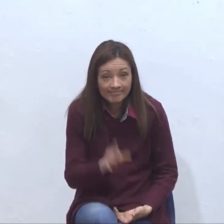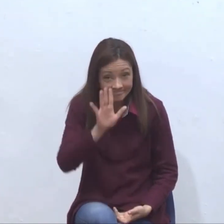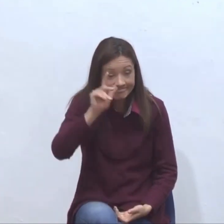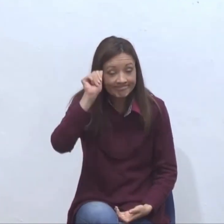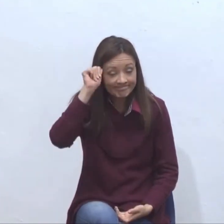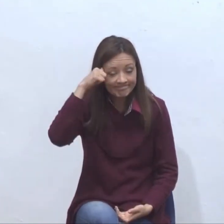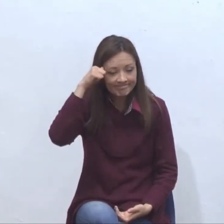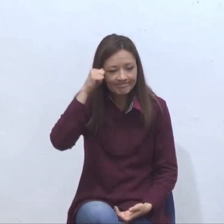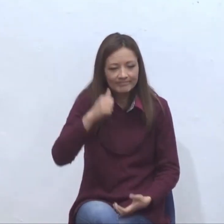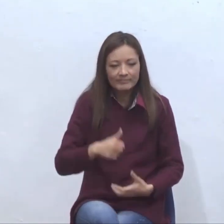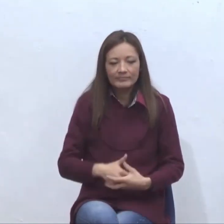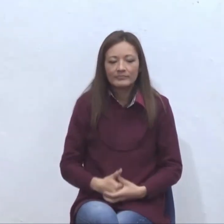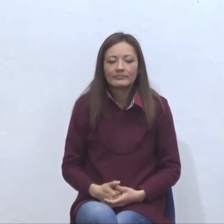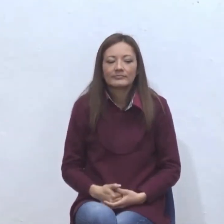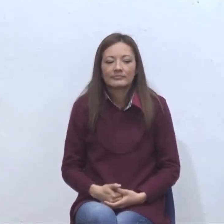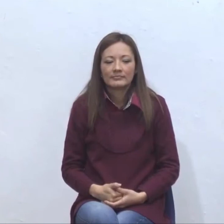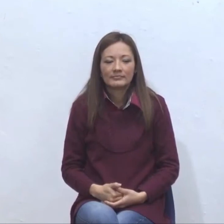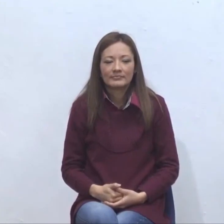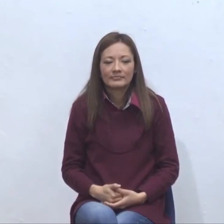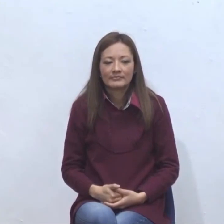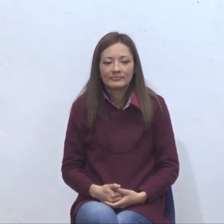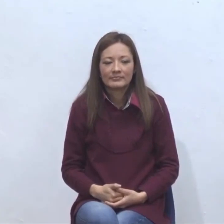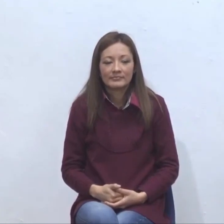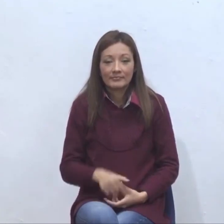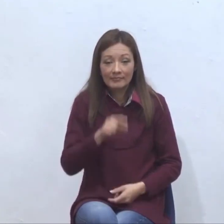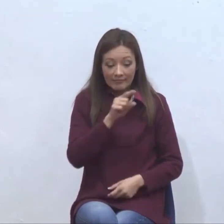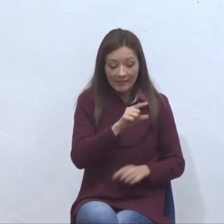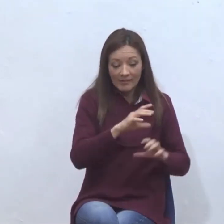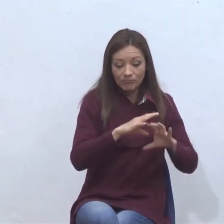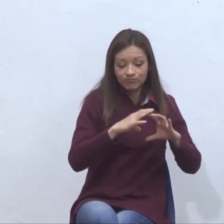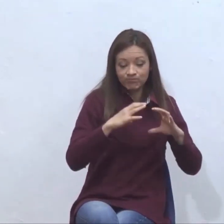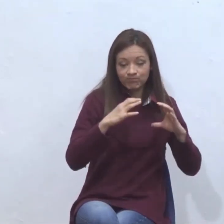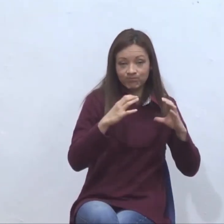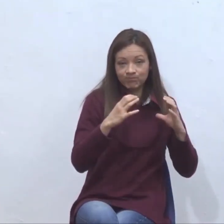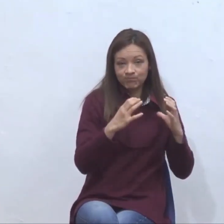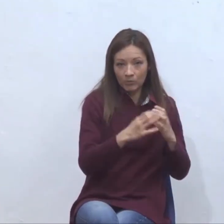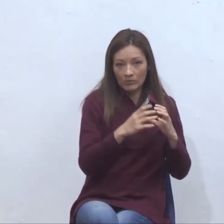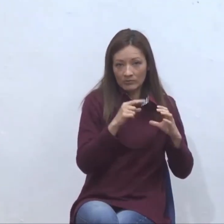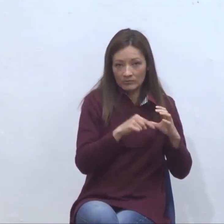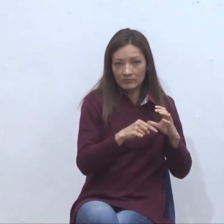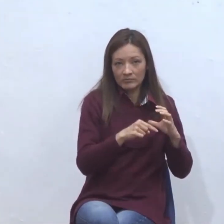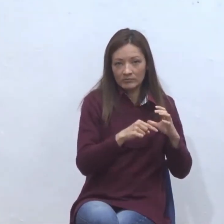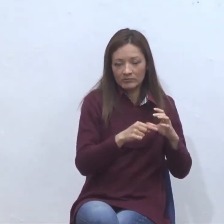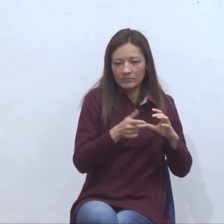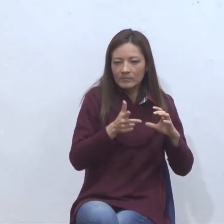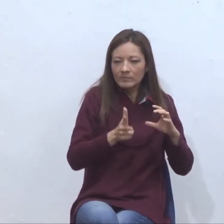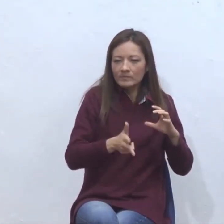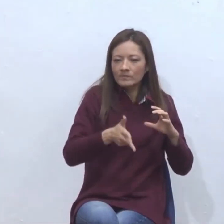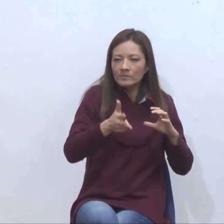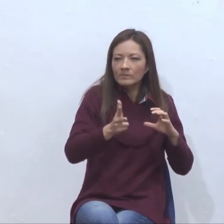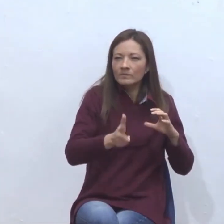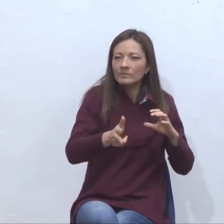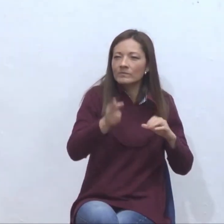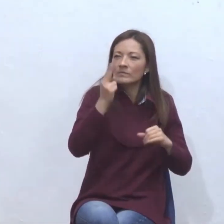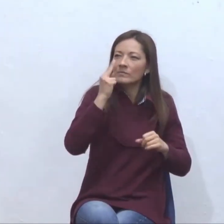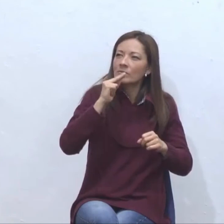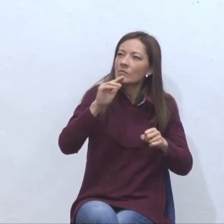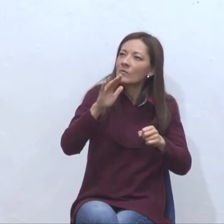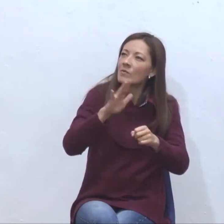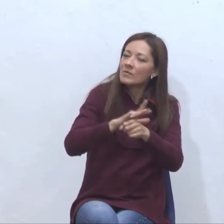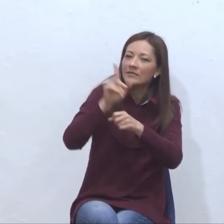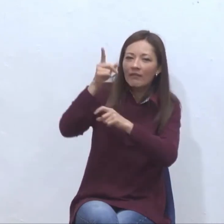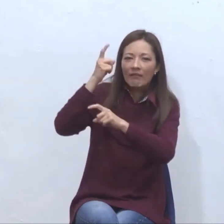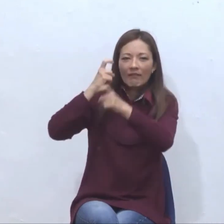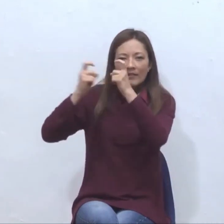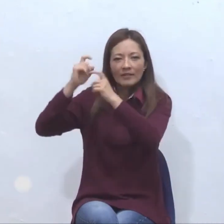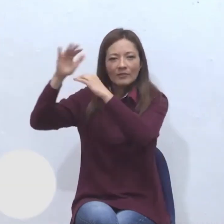Recuerde, en esta tierra vamos de camino hacia nuestra promesa, que es el reino de los cielos.